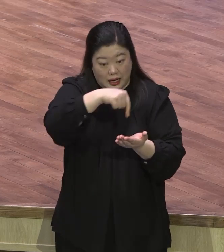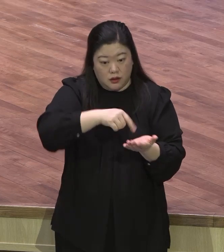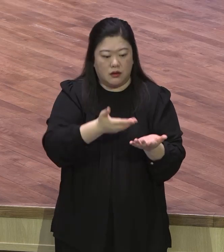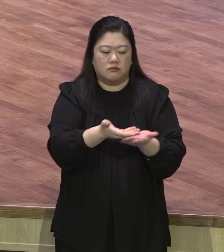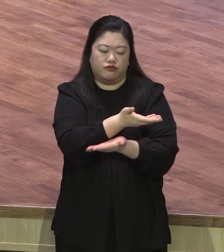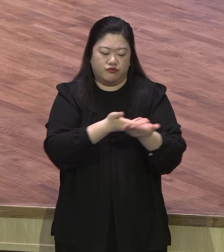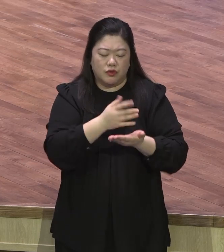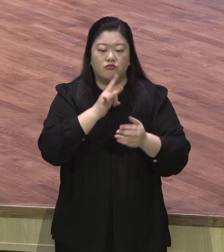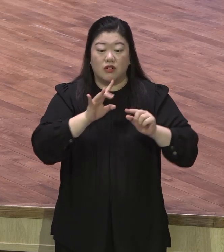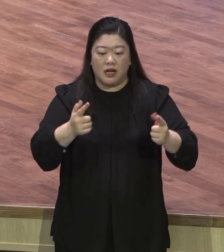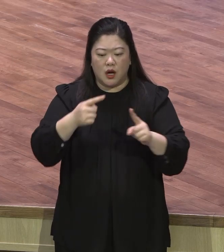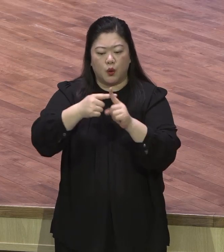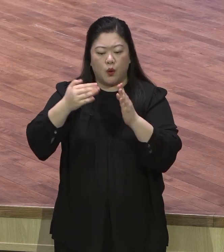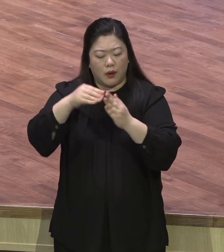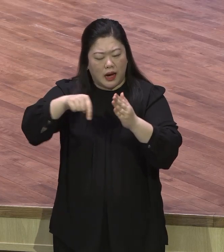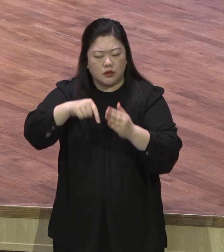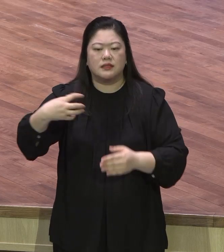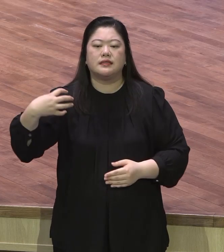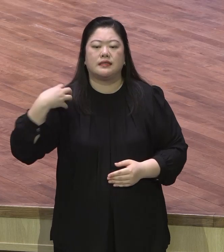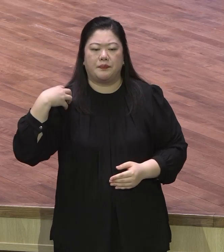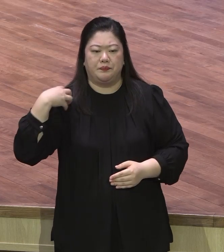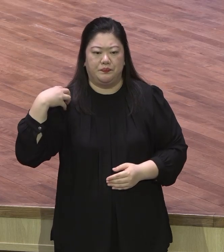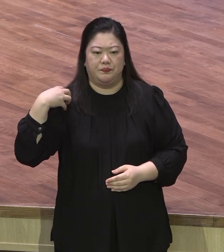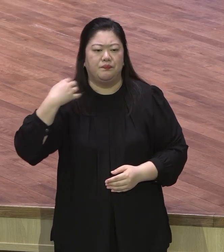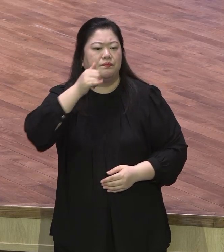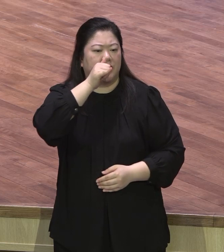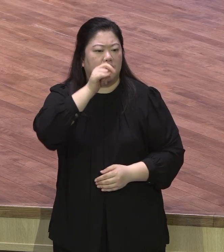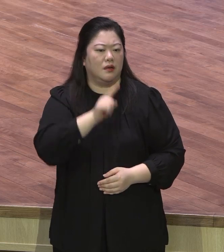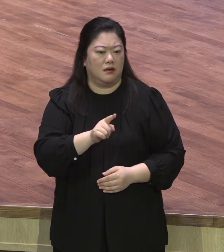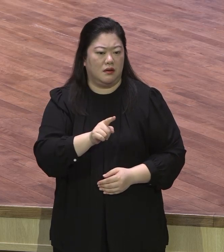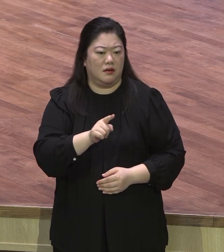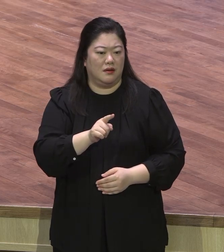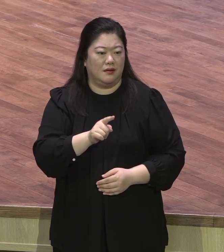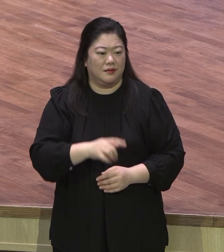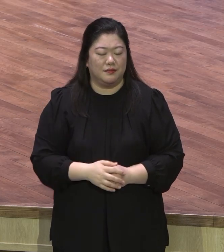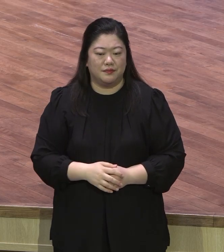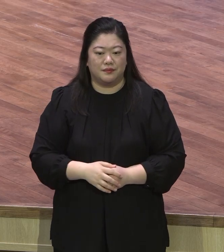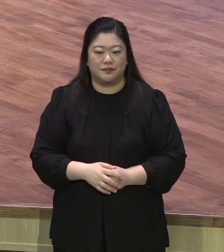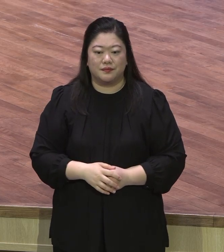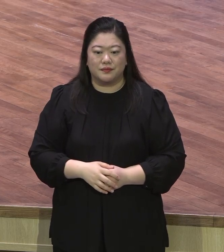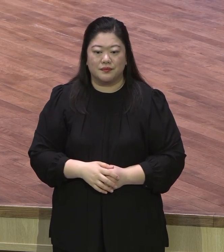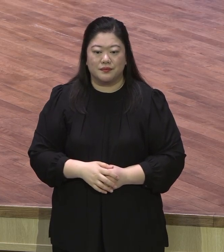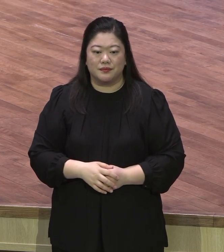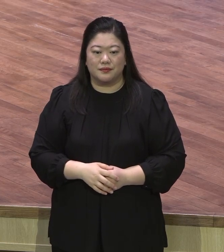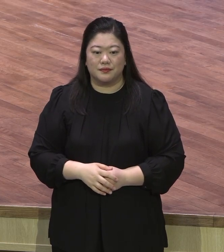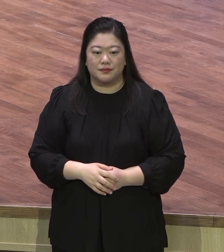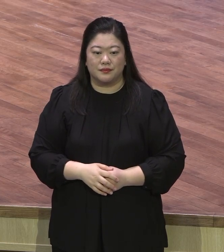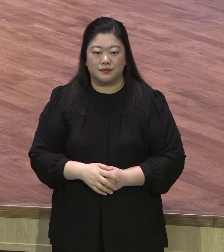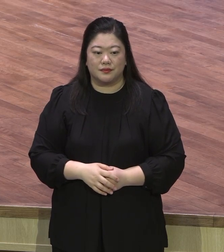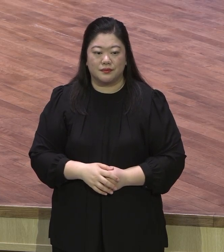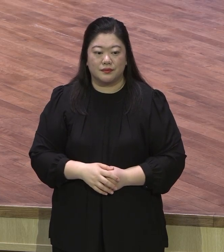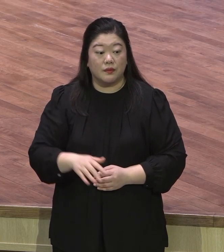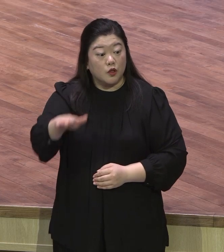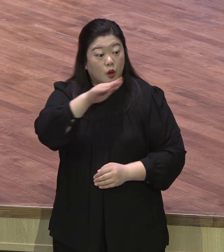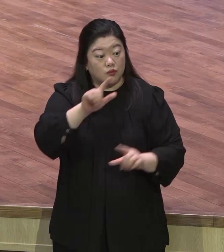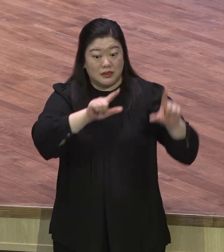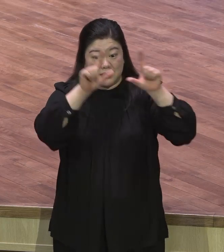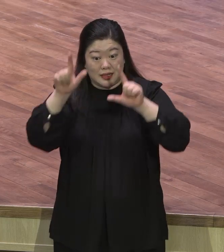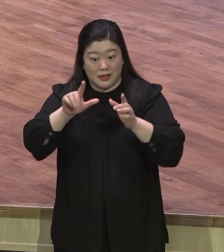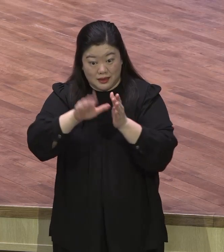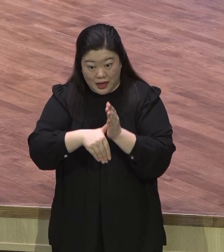책임을 의미한다 교회의 책임이다 나라가 임하오시며라 우리 인생이 어떤